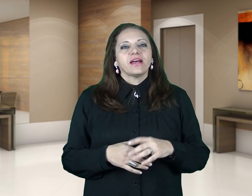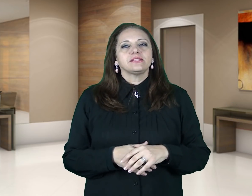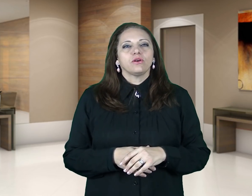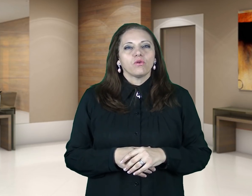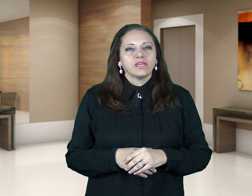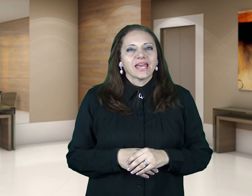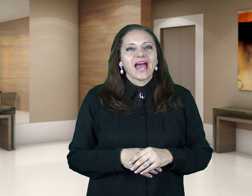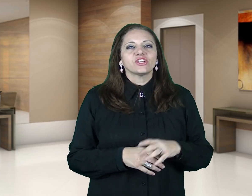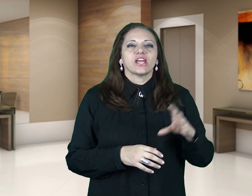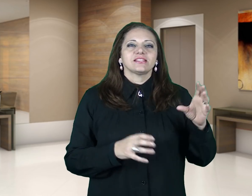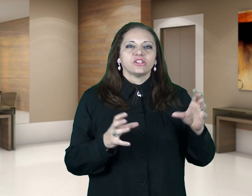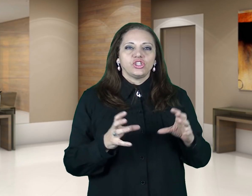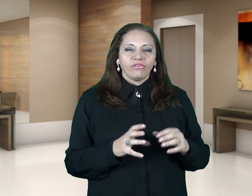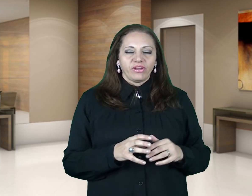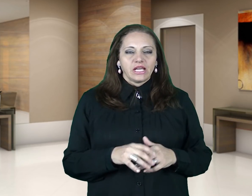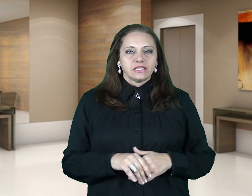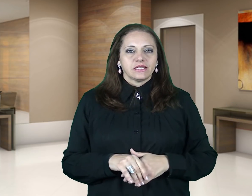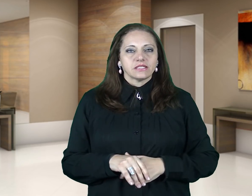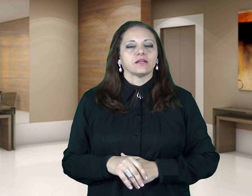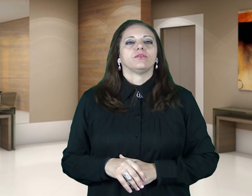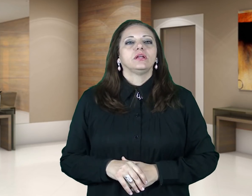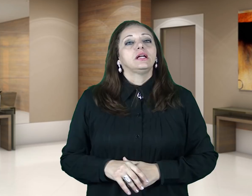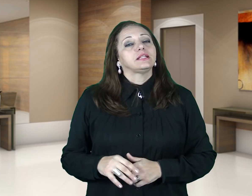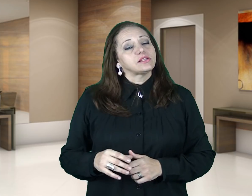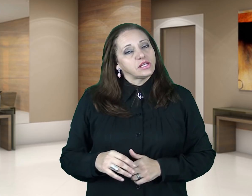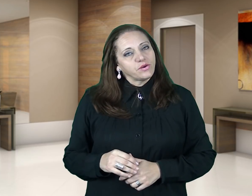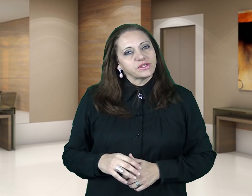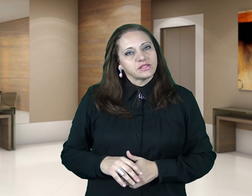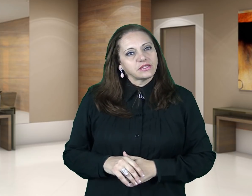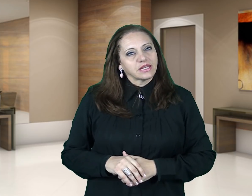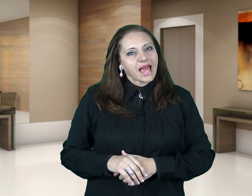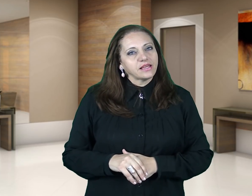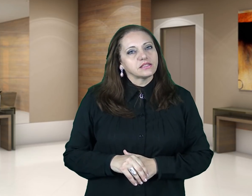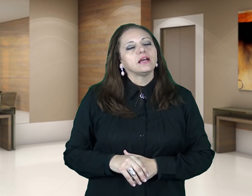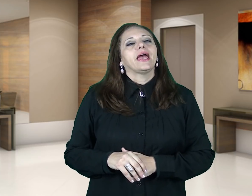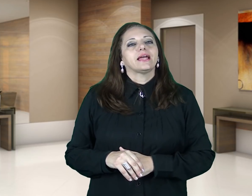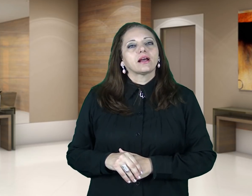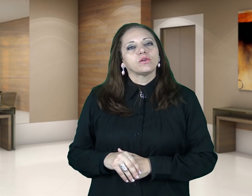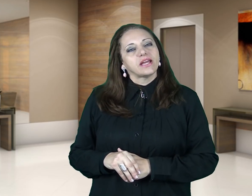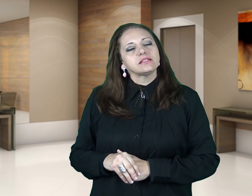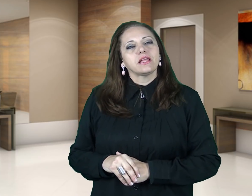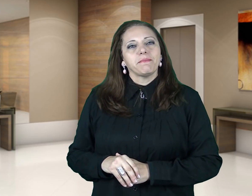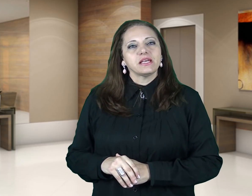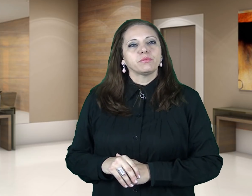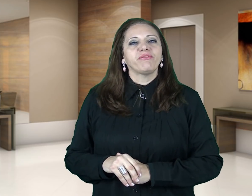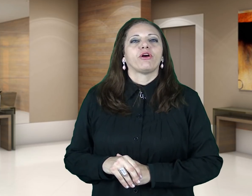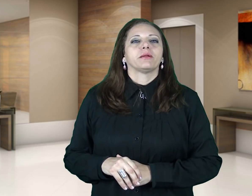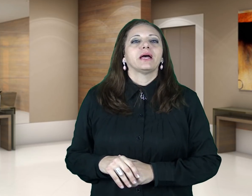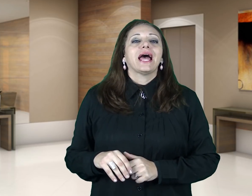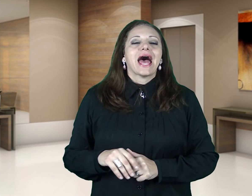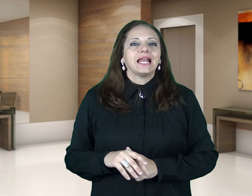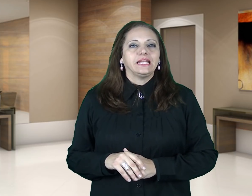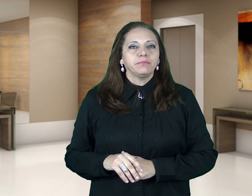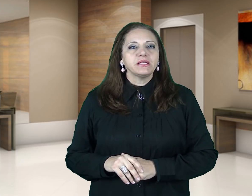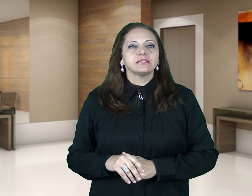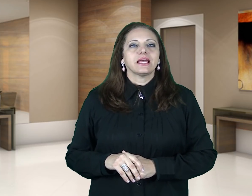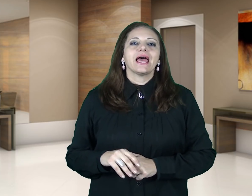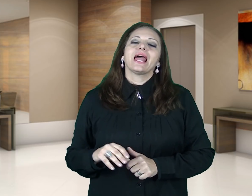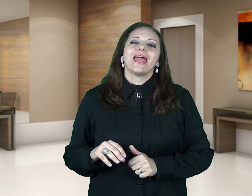que fazem com que haja essa diferenciação. Nas línguas de sinais, ela acontece da mesma forma. A Libras,